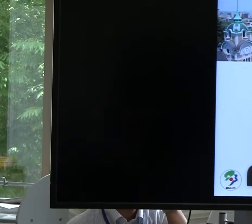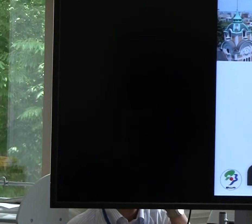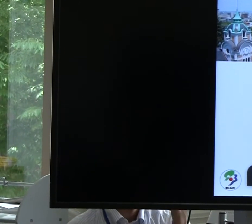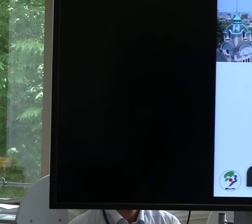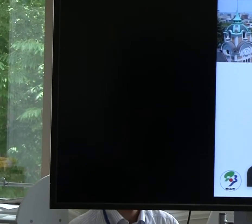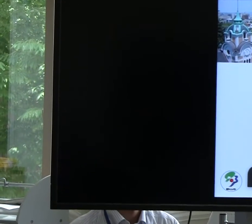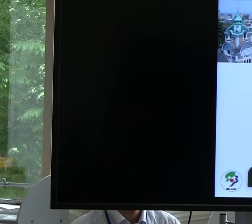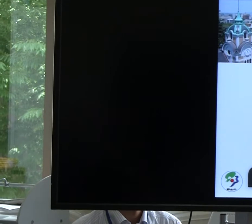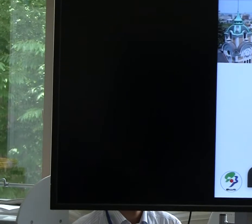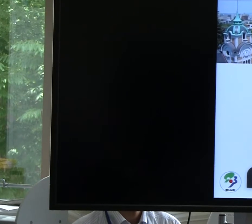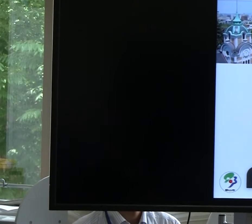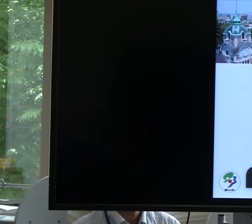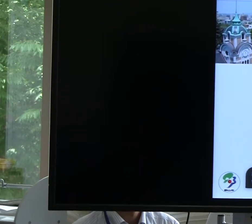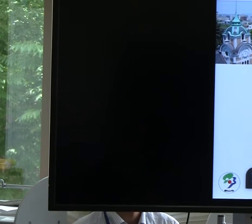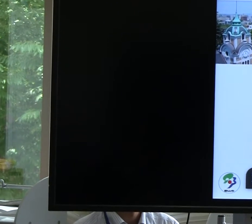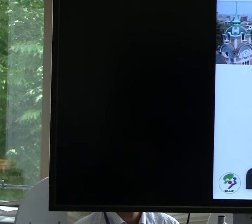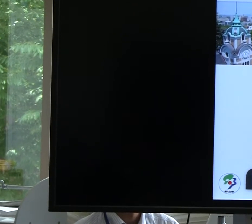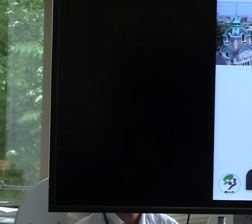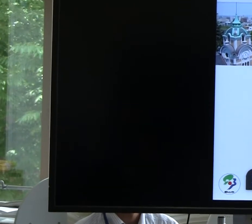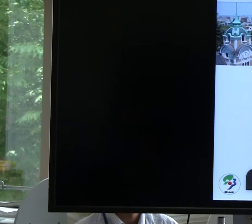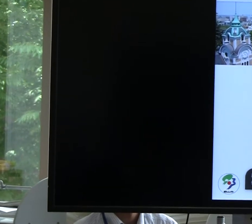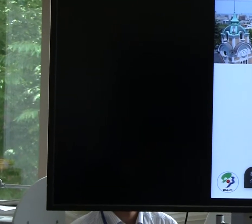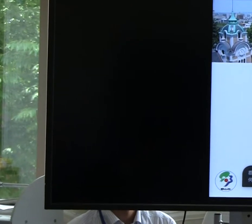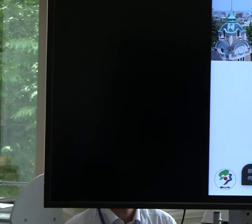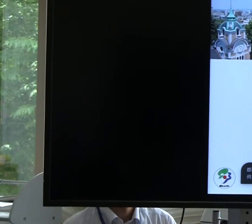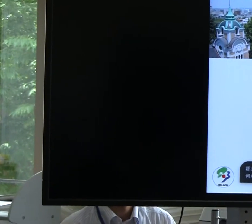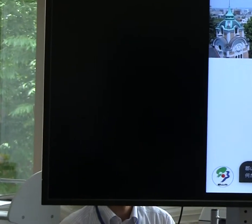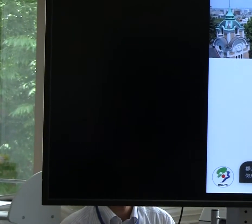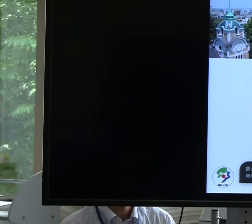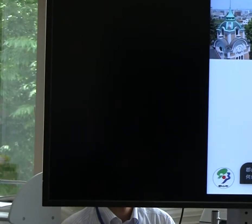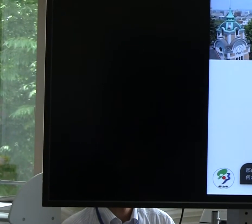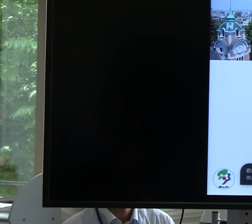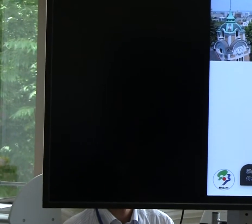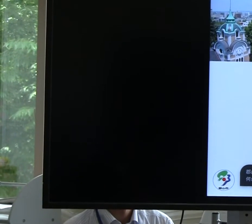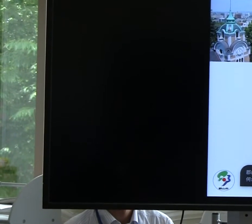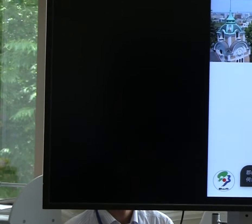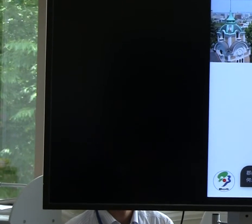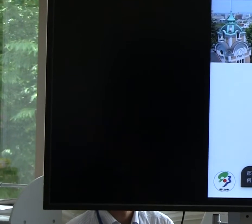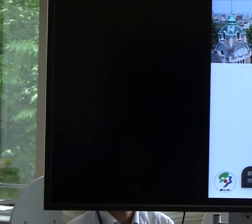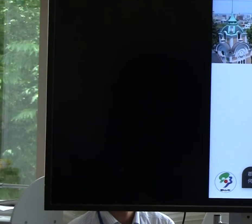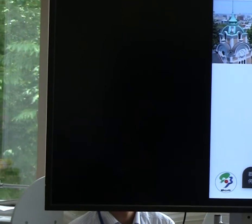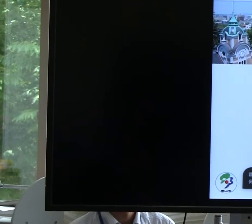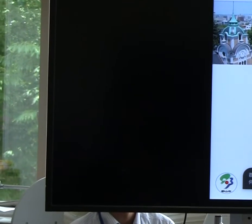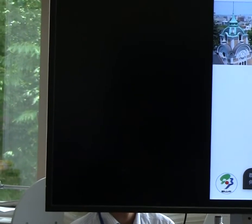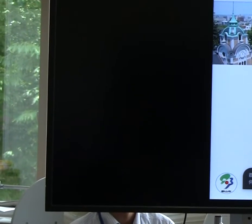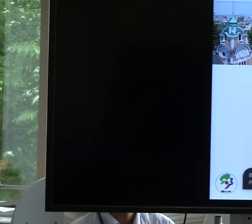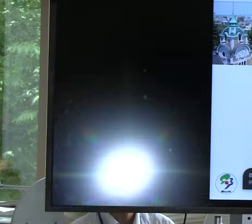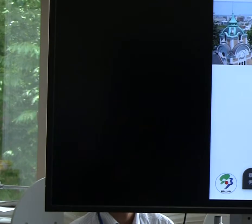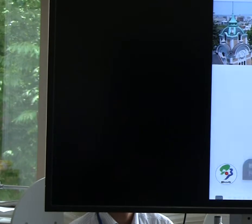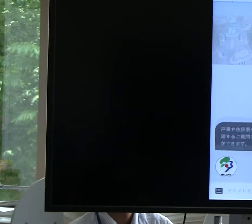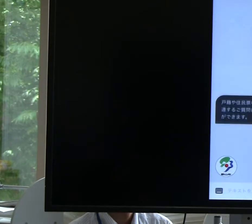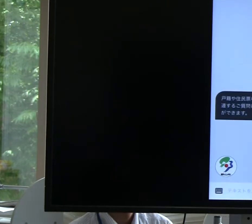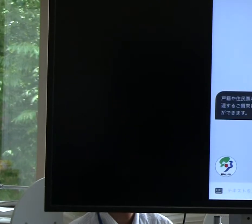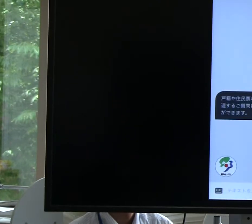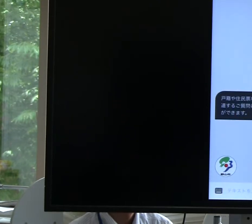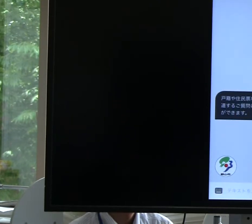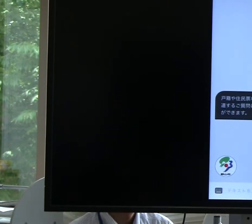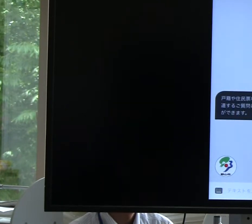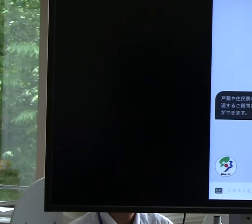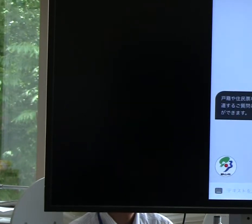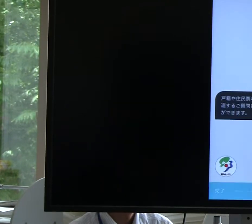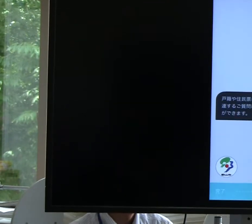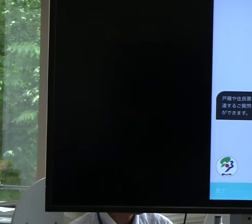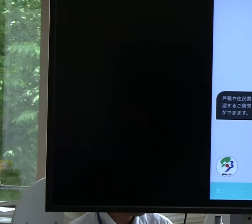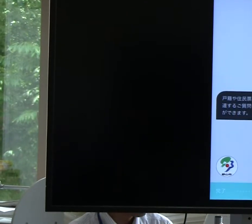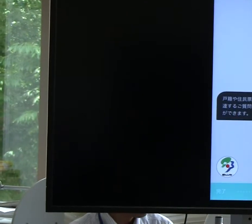するということで、デモを行わさせていただきたいと思います。こちらはアプリケーションのマイデイズというものなんですけれども、